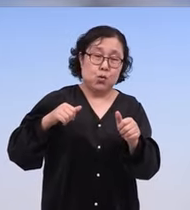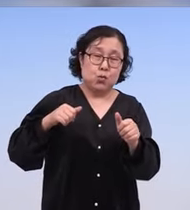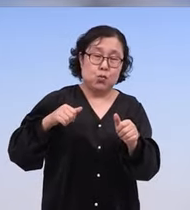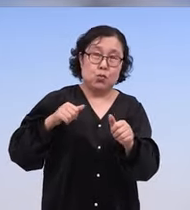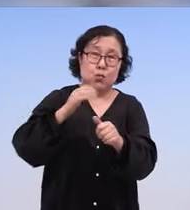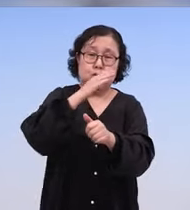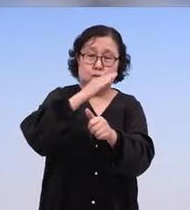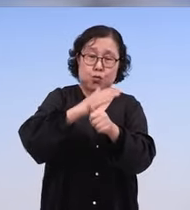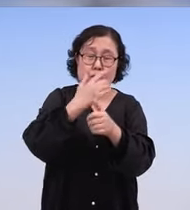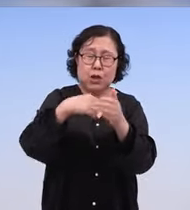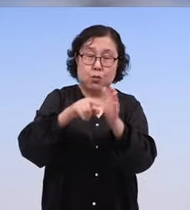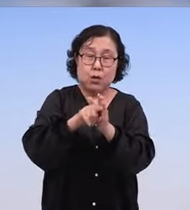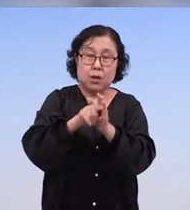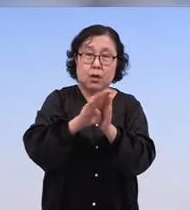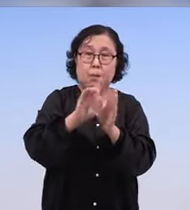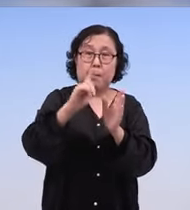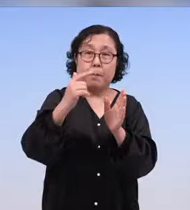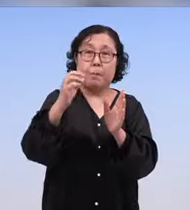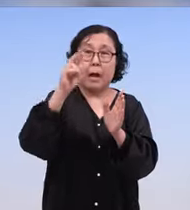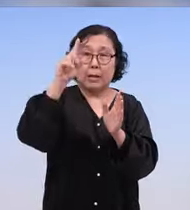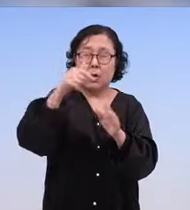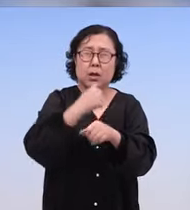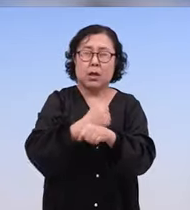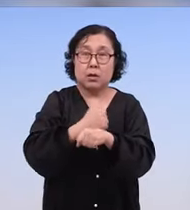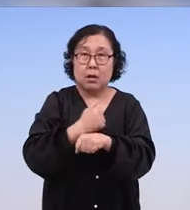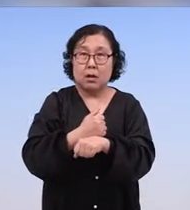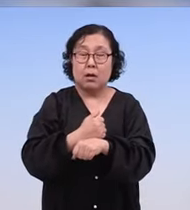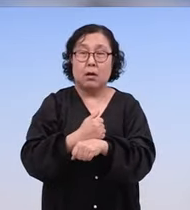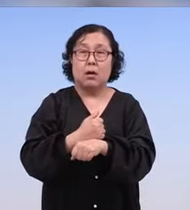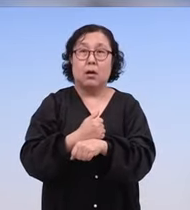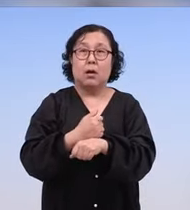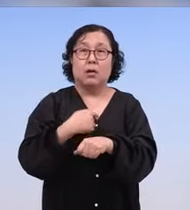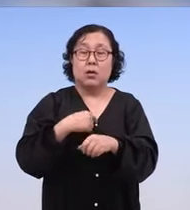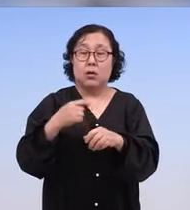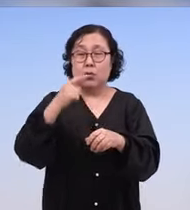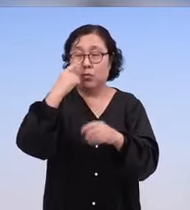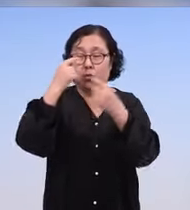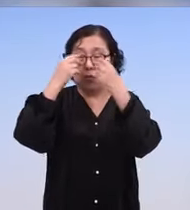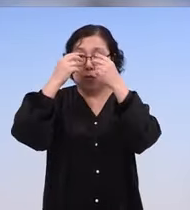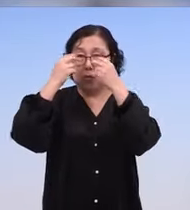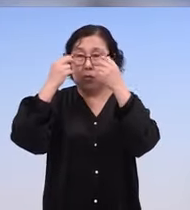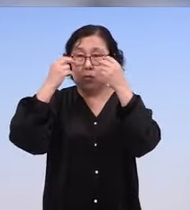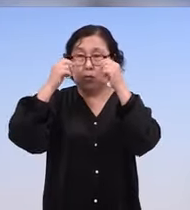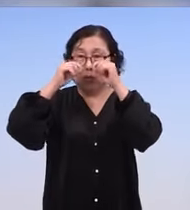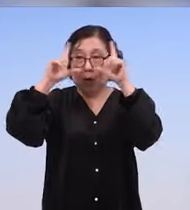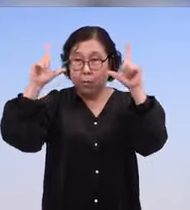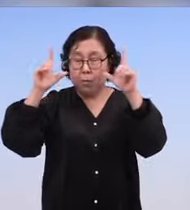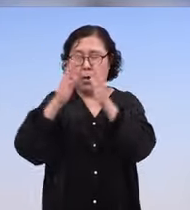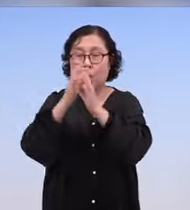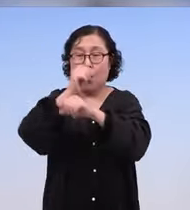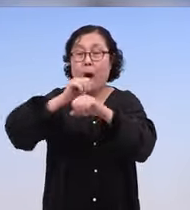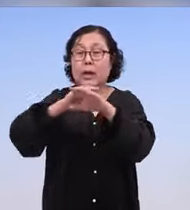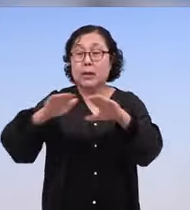반역을 일으킨 상황이에요. 눈을 떠보면 왕궁이 아니라 광야예요.